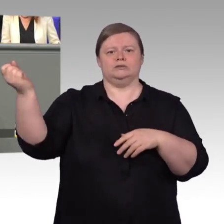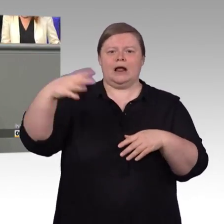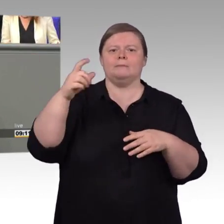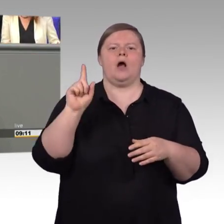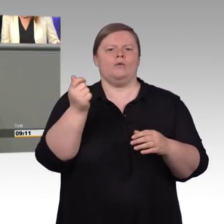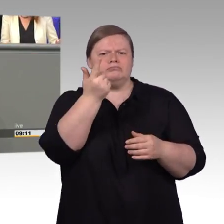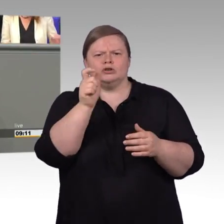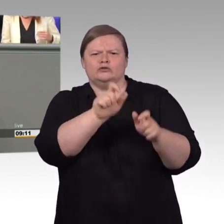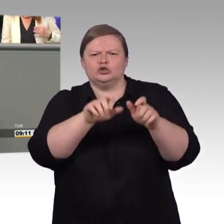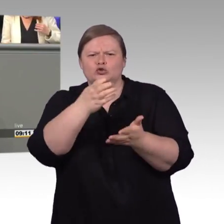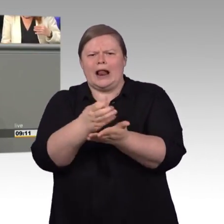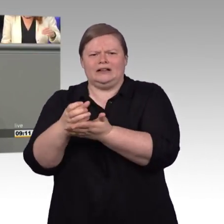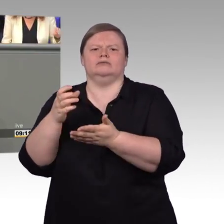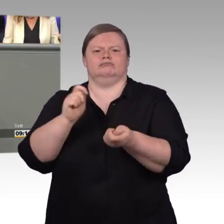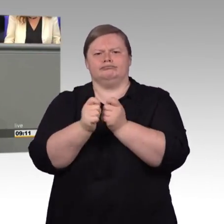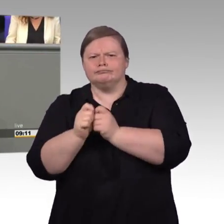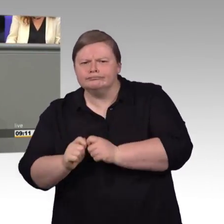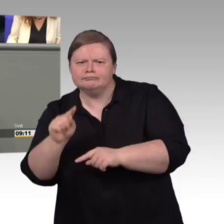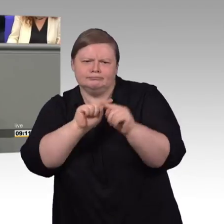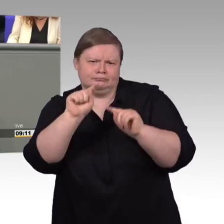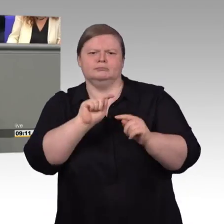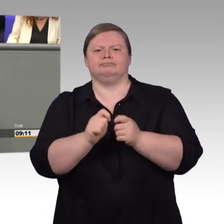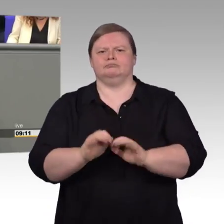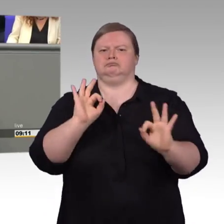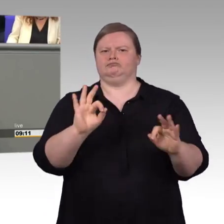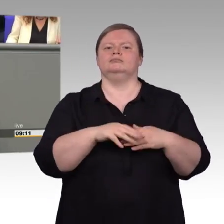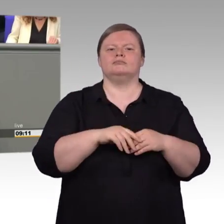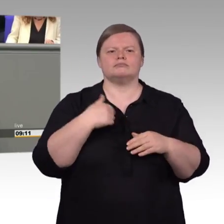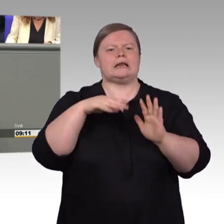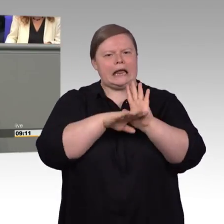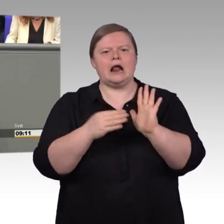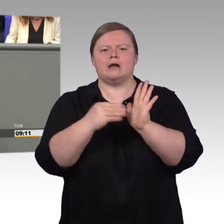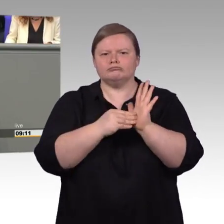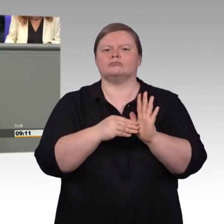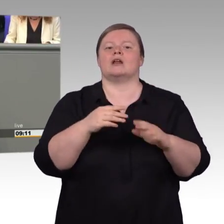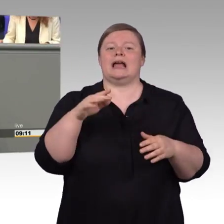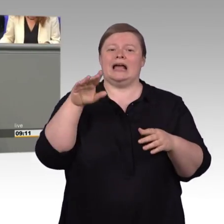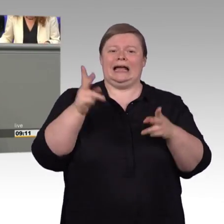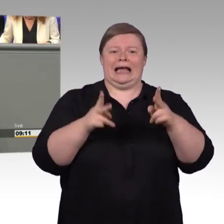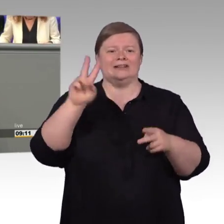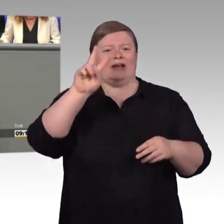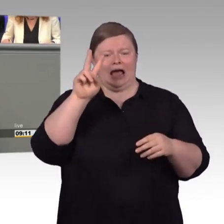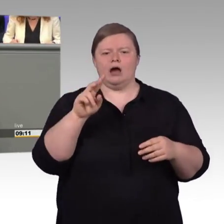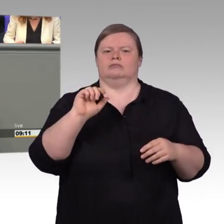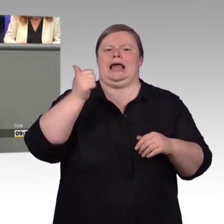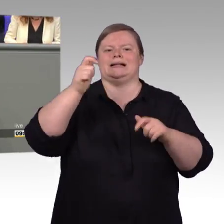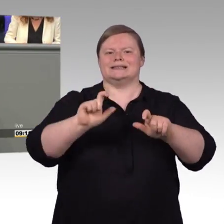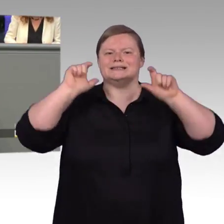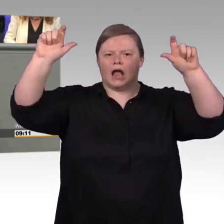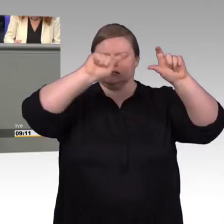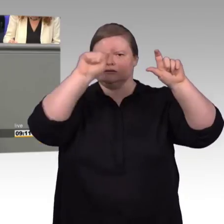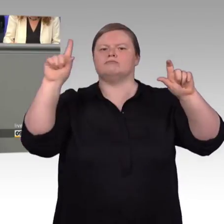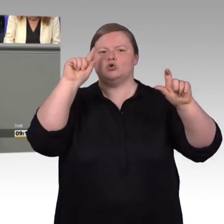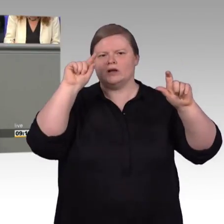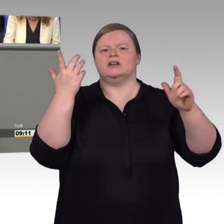mehrere Einrichtungen bewerben, dann kann das Verfahren verbunden werden. Und angemeldete Verbraucher, eine wichtige, für die Verbraucher